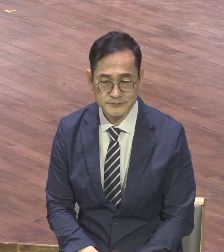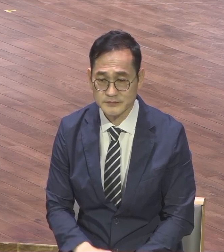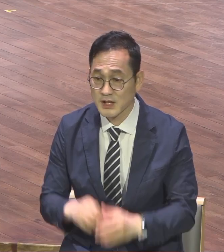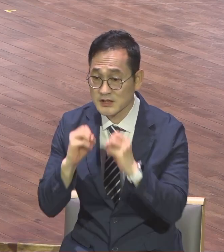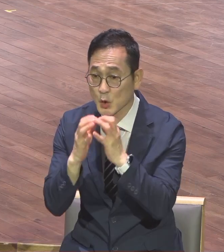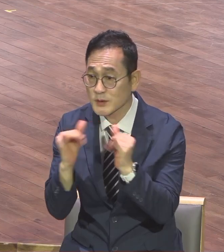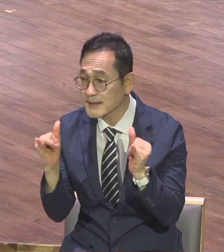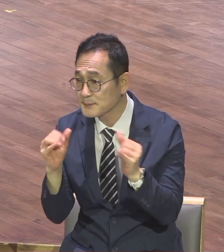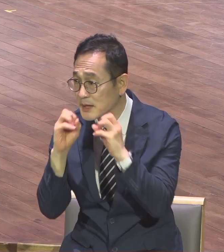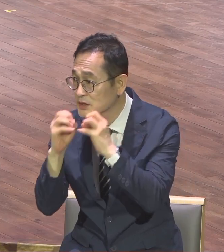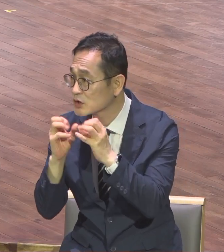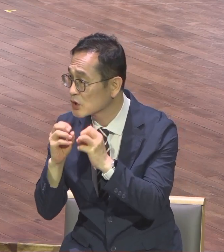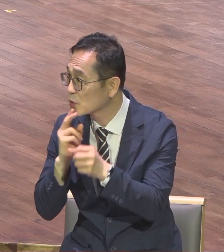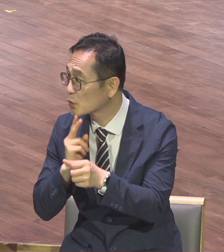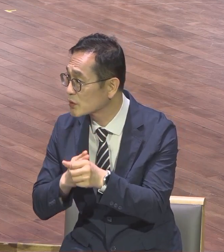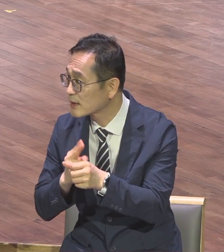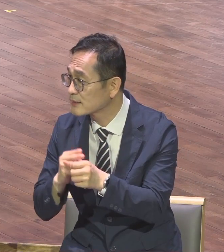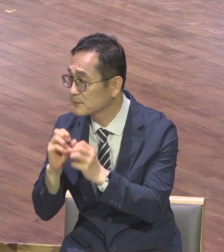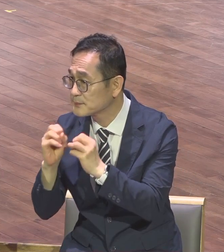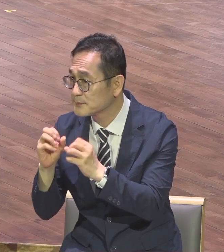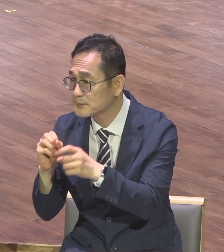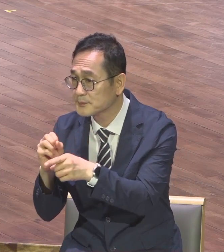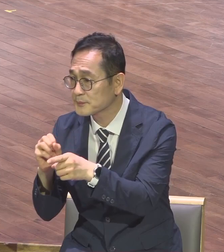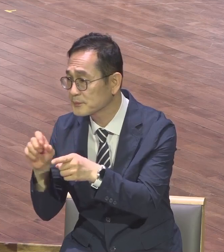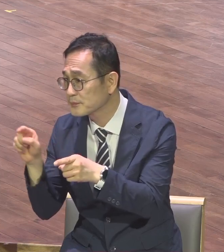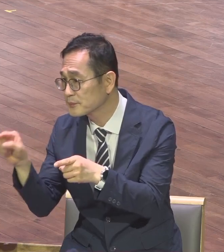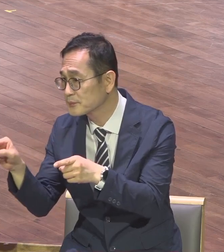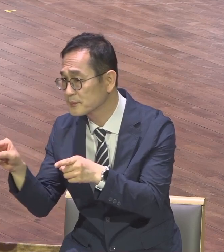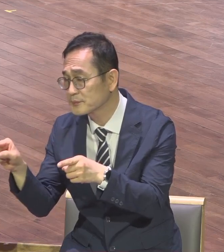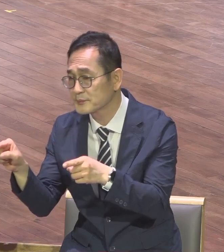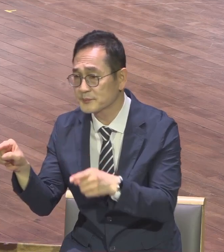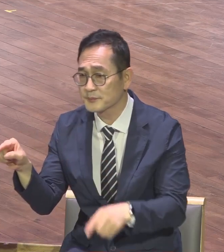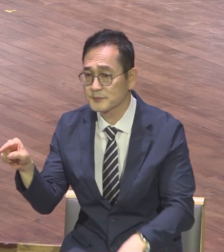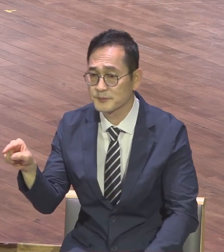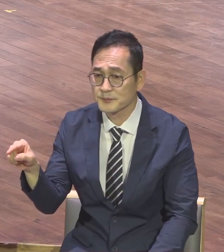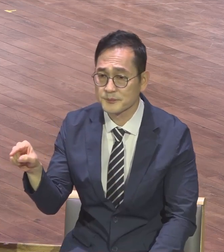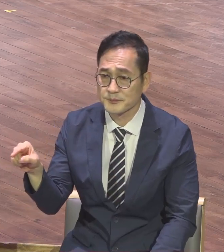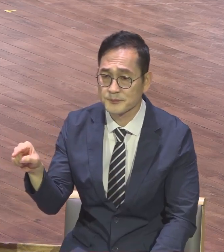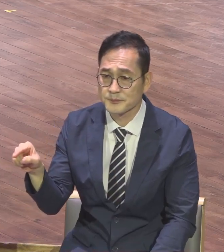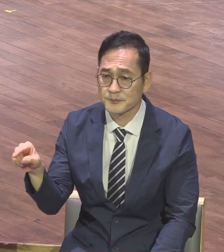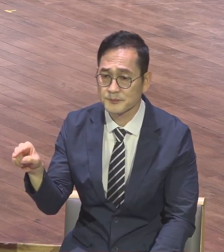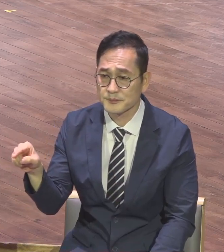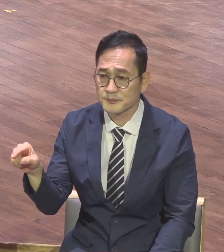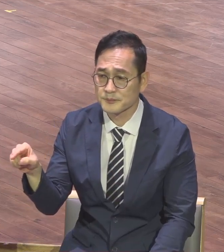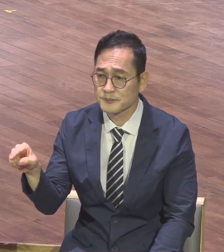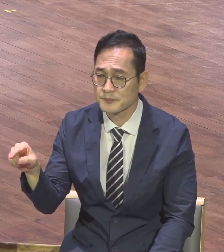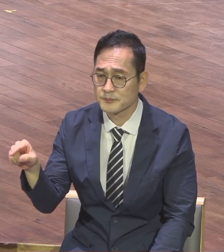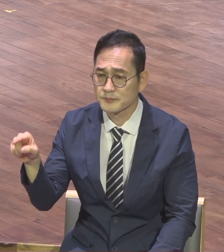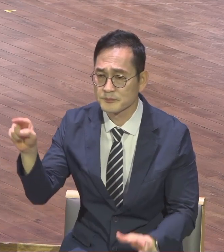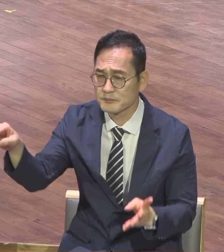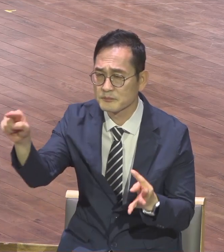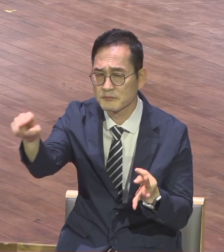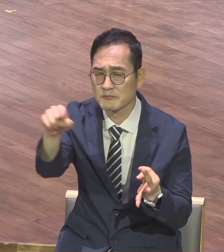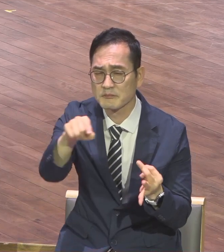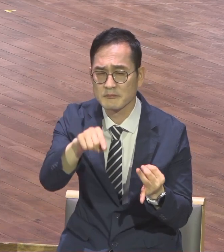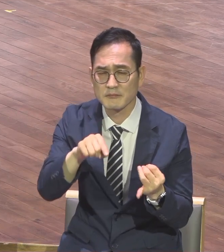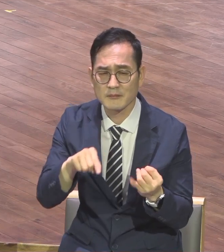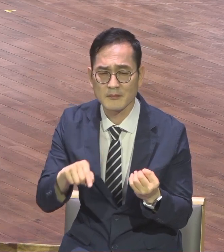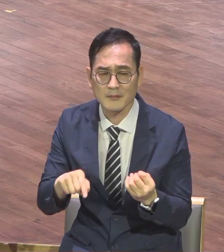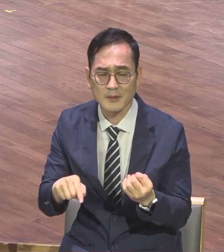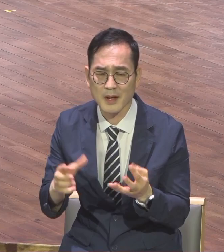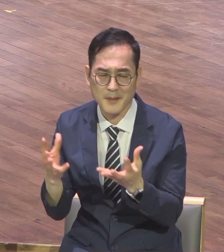계시고 또 우리 팔라완 사역하는 김익주 목사도 와 있고 지금 순회하고 있는 우리 정무지 선교사님 다 여기